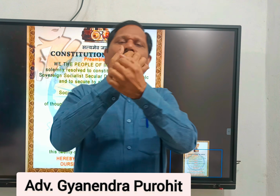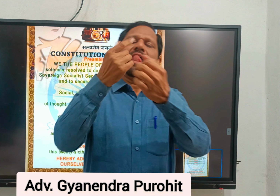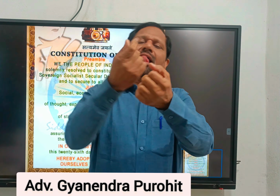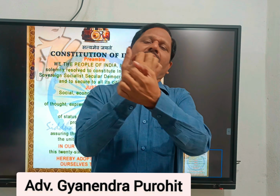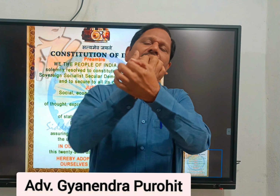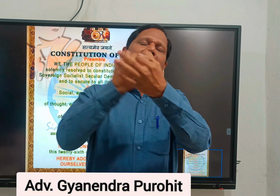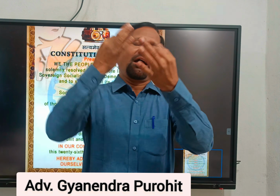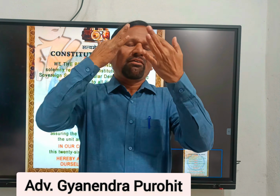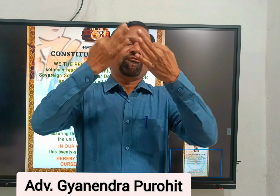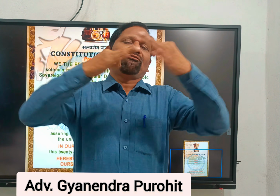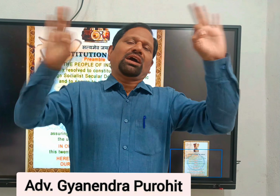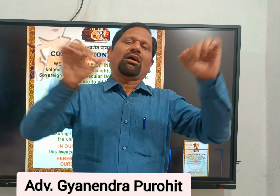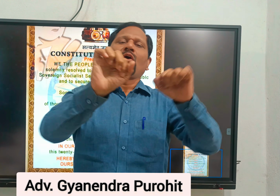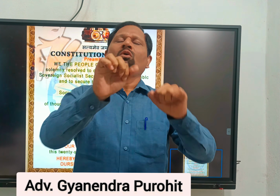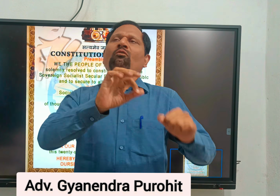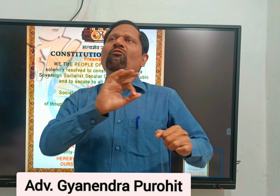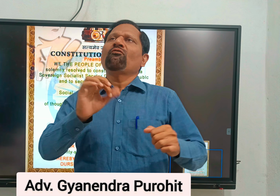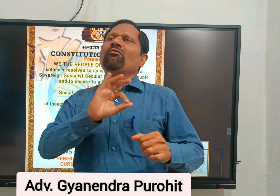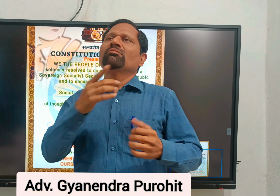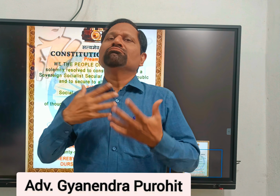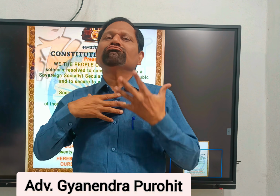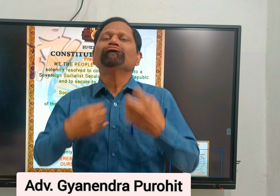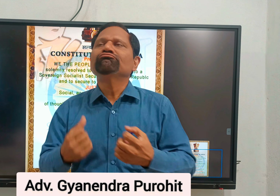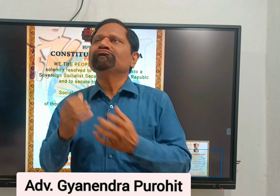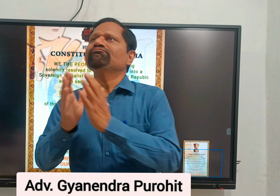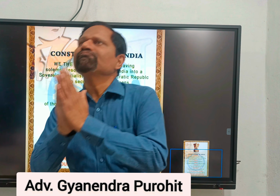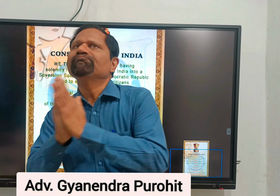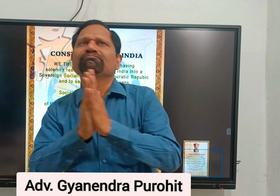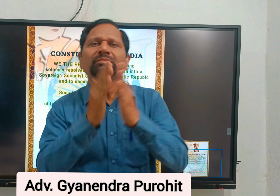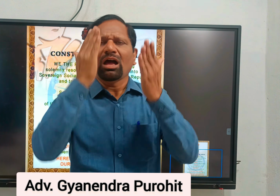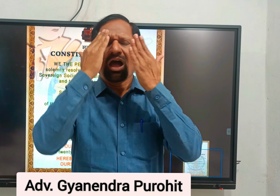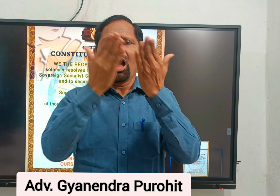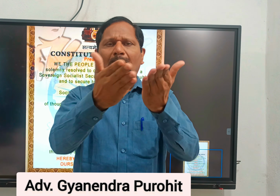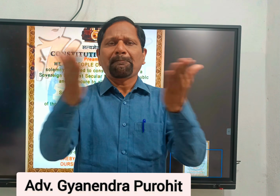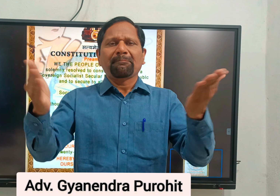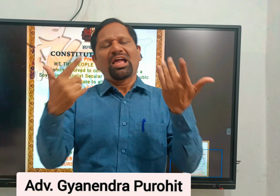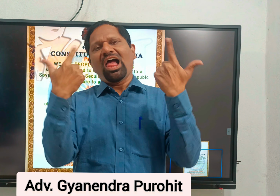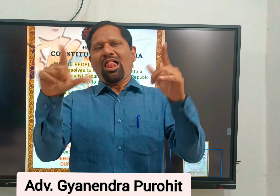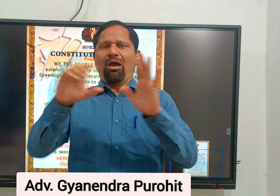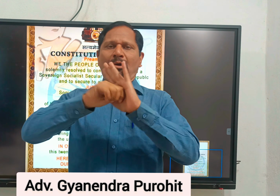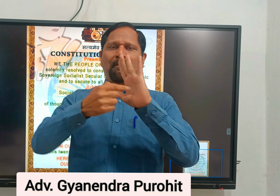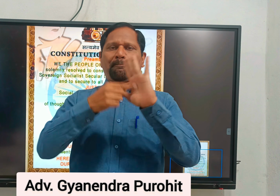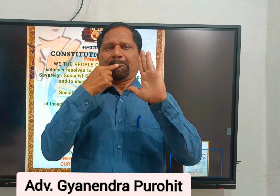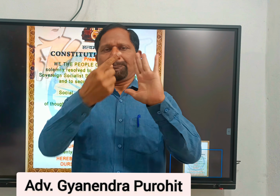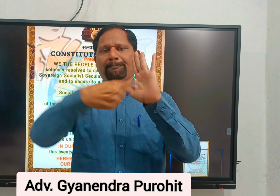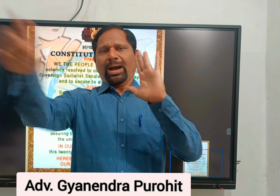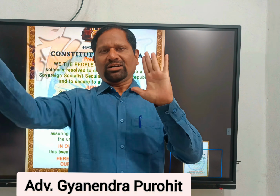को फॉलो करेंगे। आपको पूरी स्वतंत्रता है, आप किसी भी ढंग से पूजा और